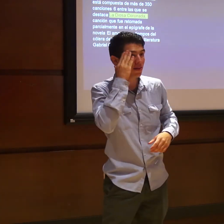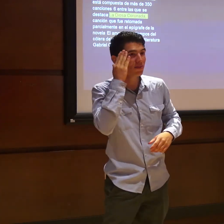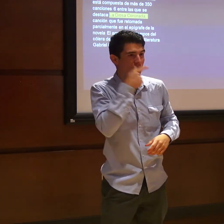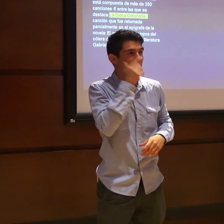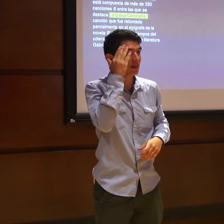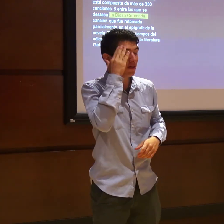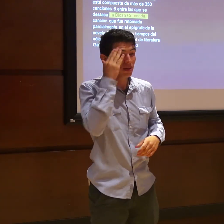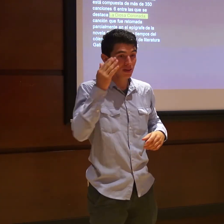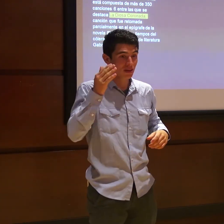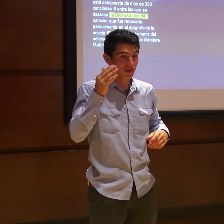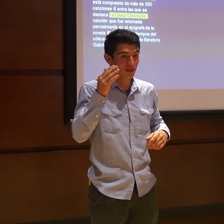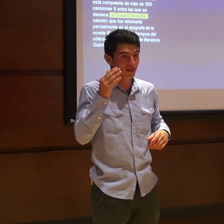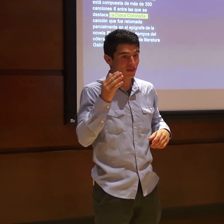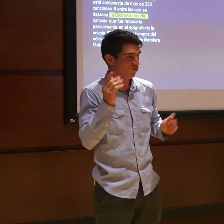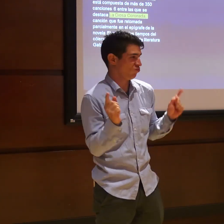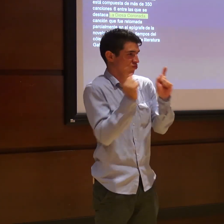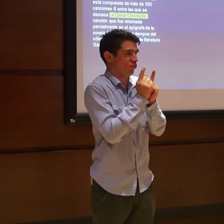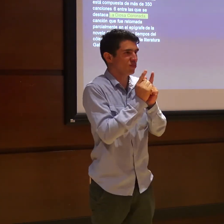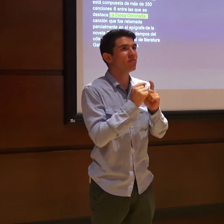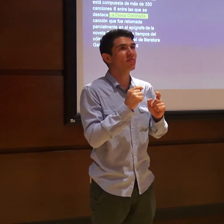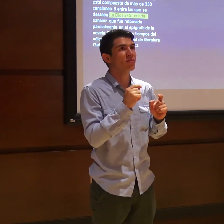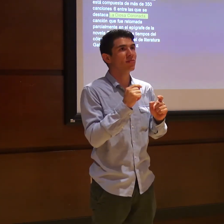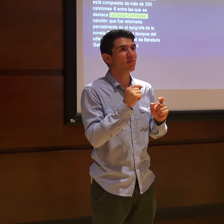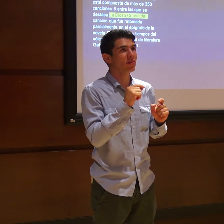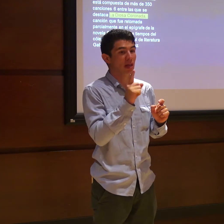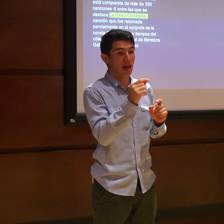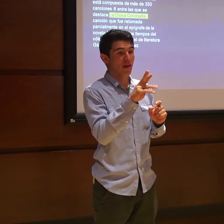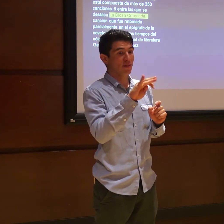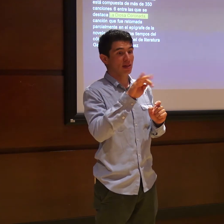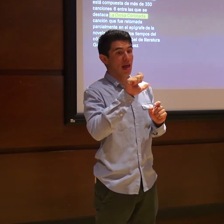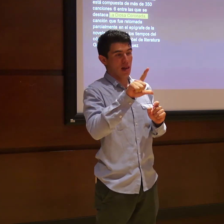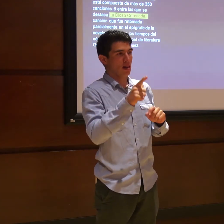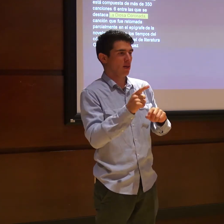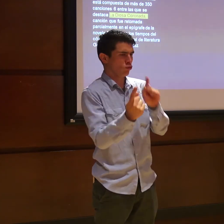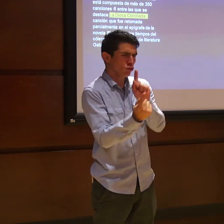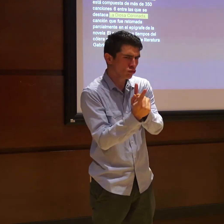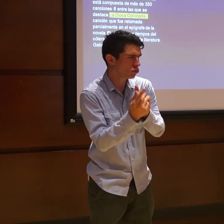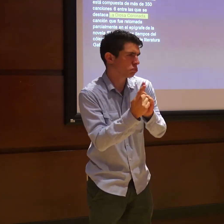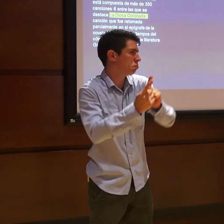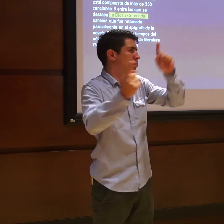acertado, la cual se retomó en un epígrafe en la novela de Gabriel García